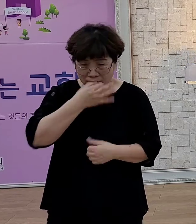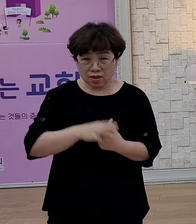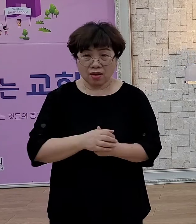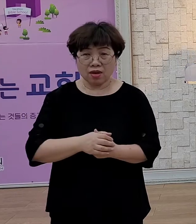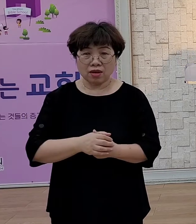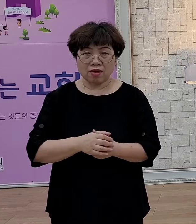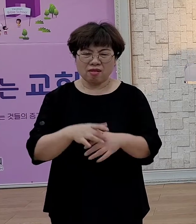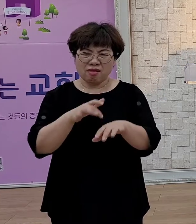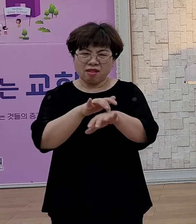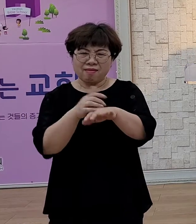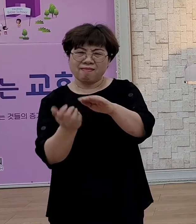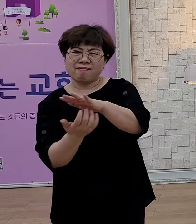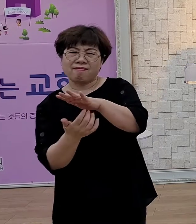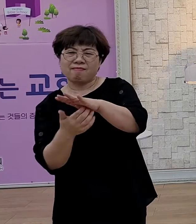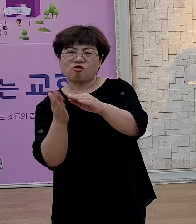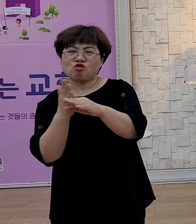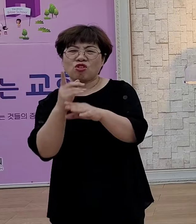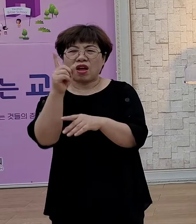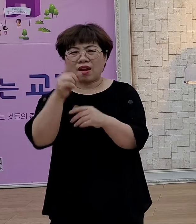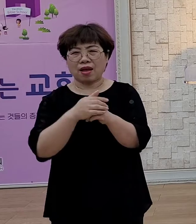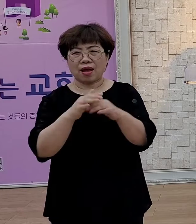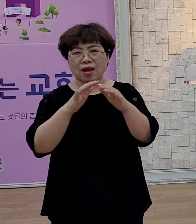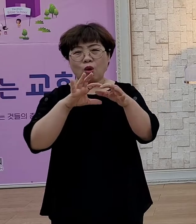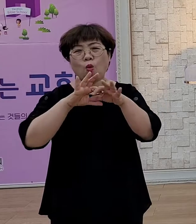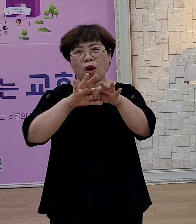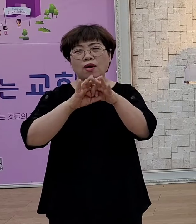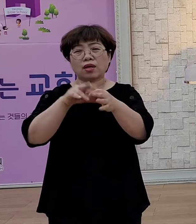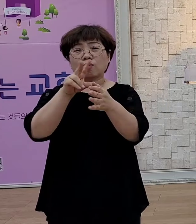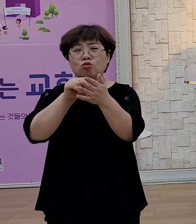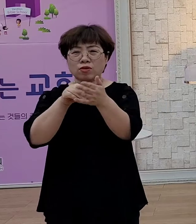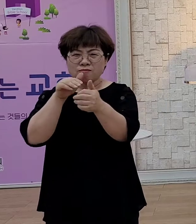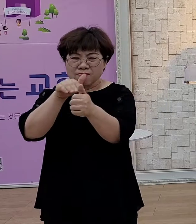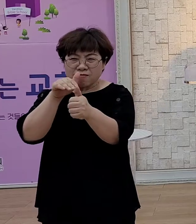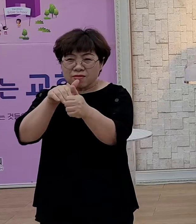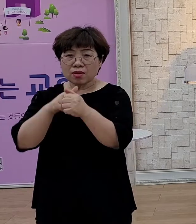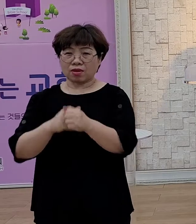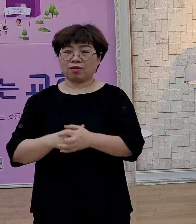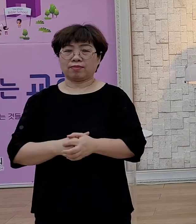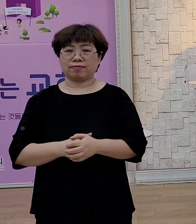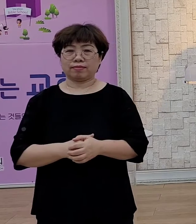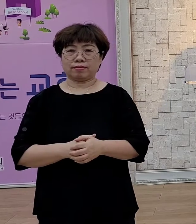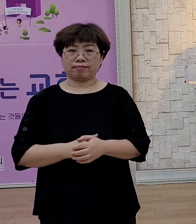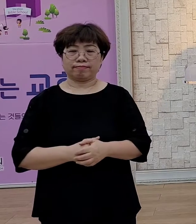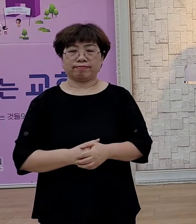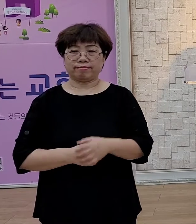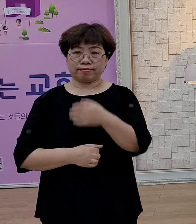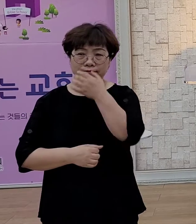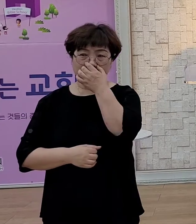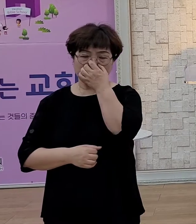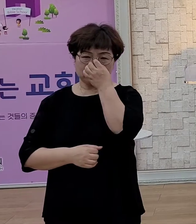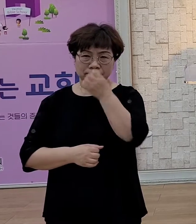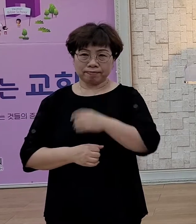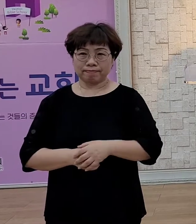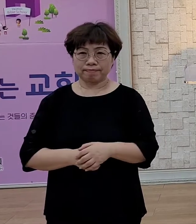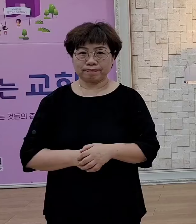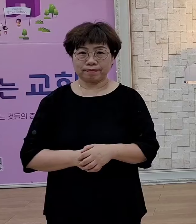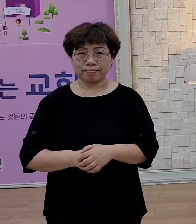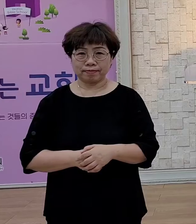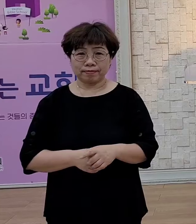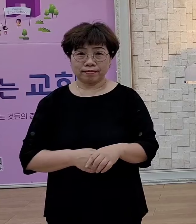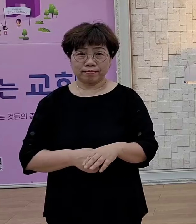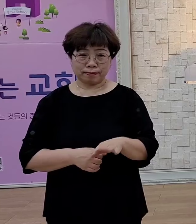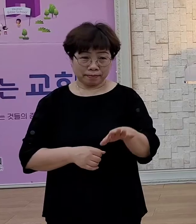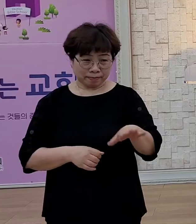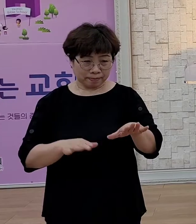관계를 깨뜨려요. 그러니까 저는 이 10년이 가까이 이제 내년이면 10년인데 이 작은